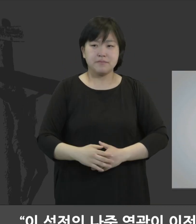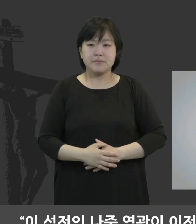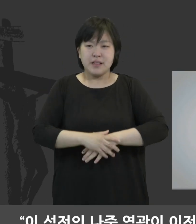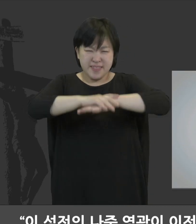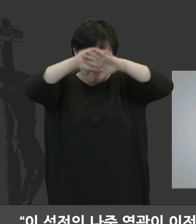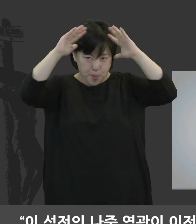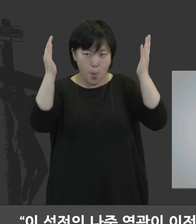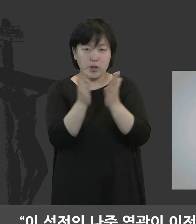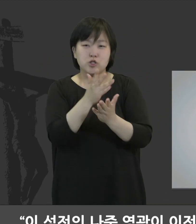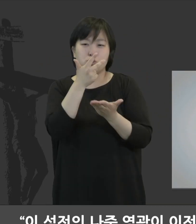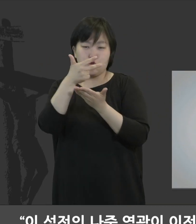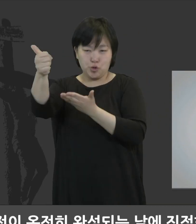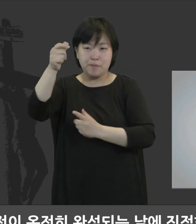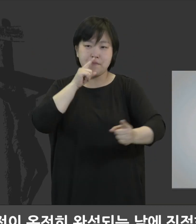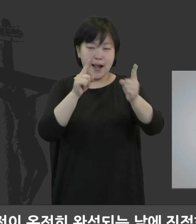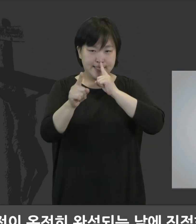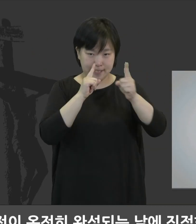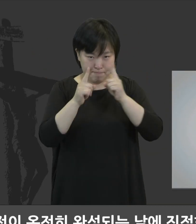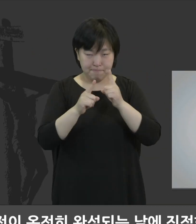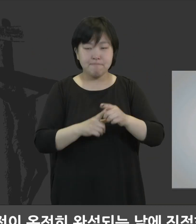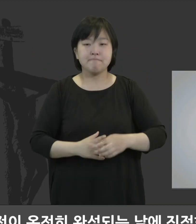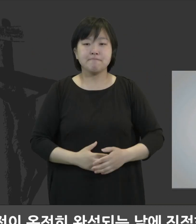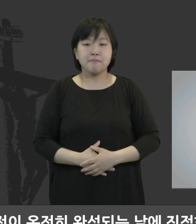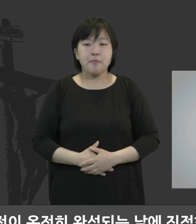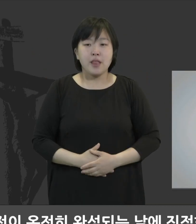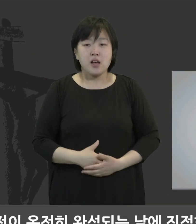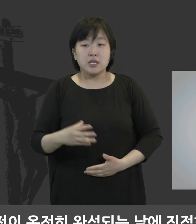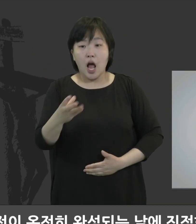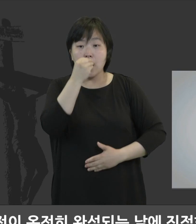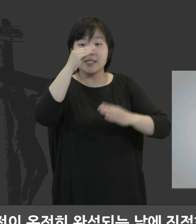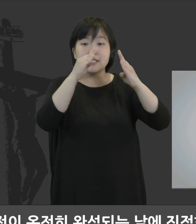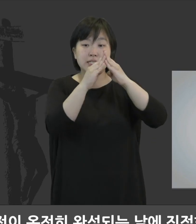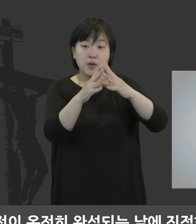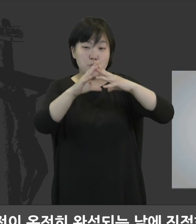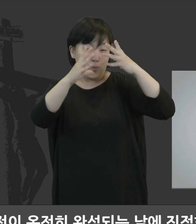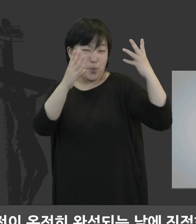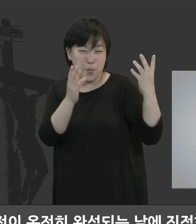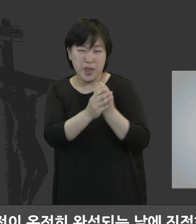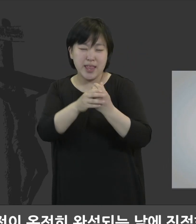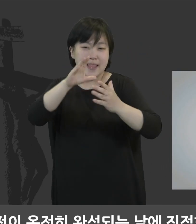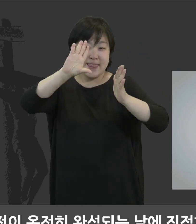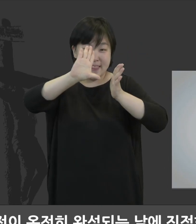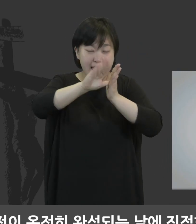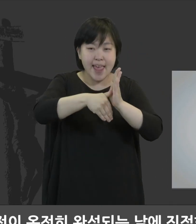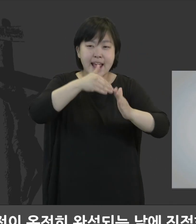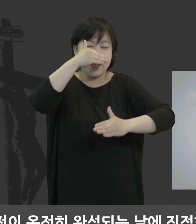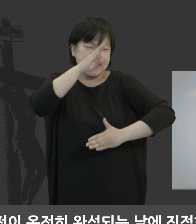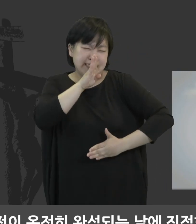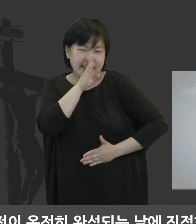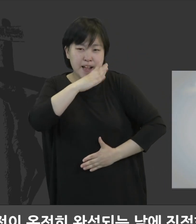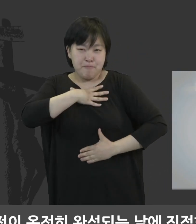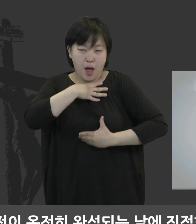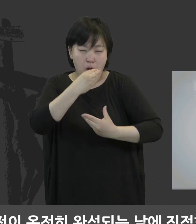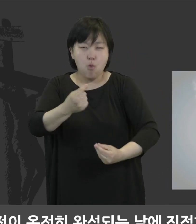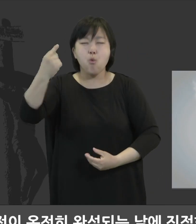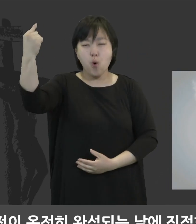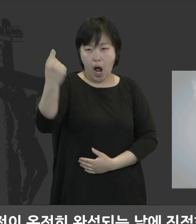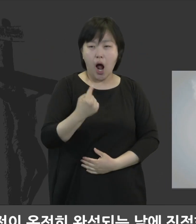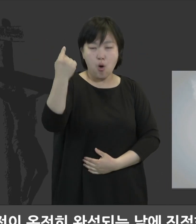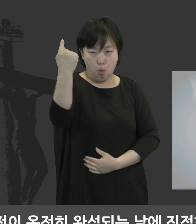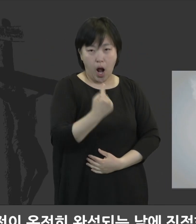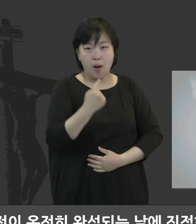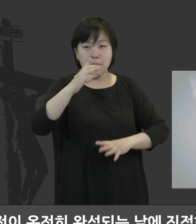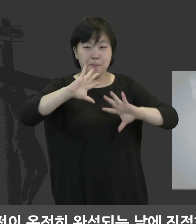여호와의 말이니라. 그 성전이 온전히 완성되는 날에 진정한 샬롬이 임하고